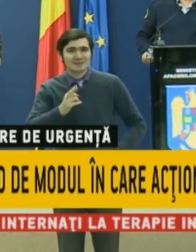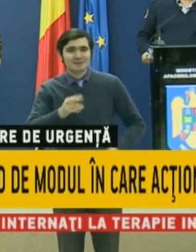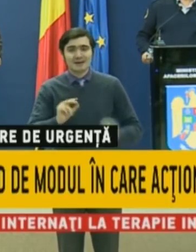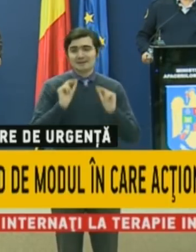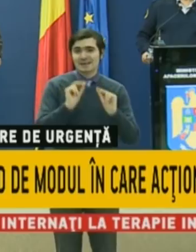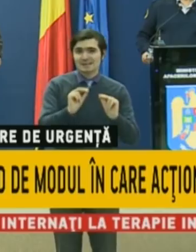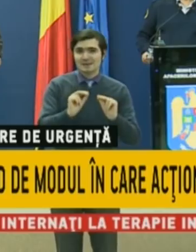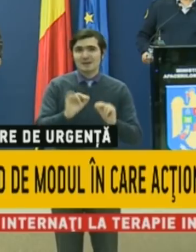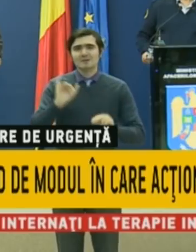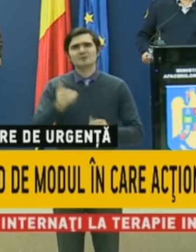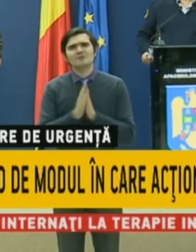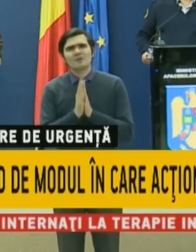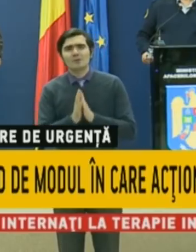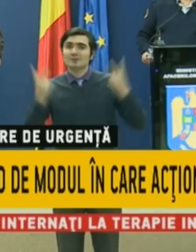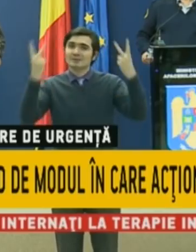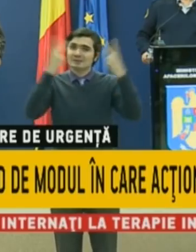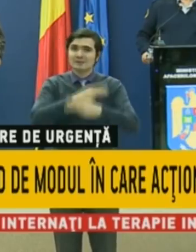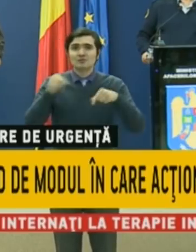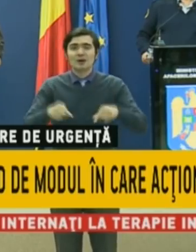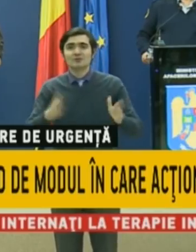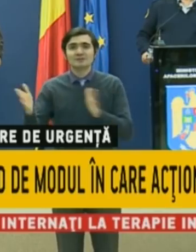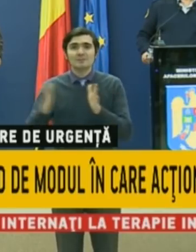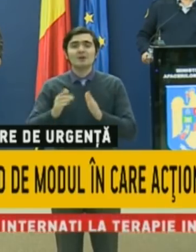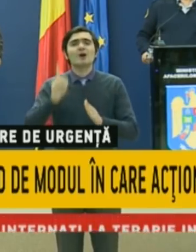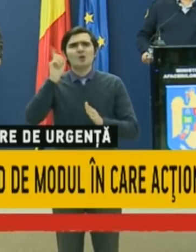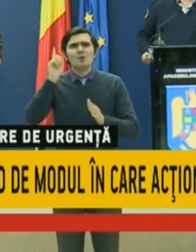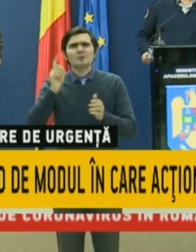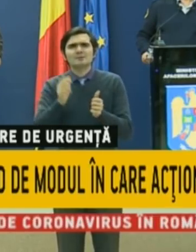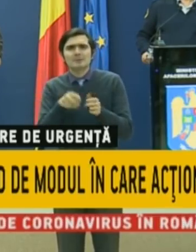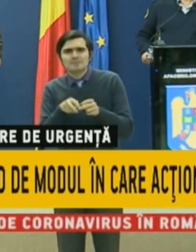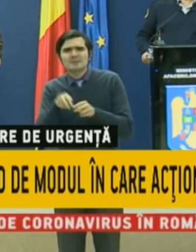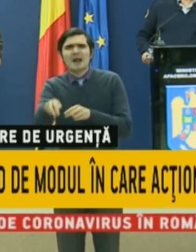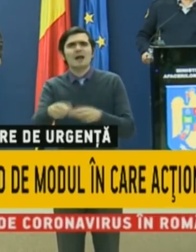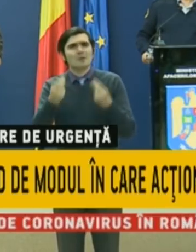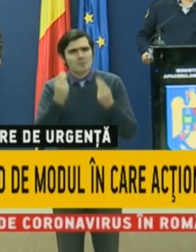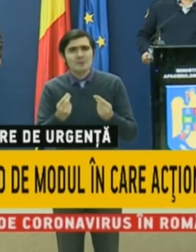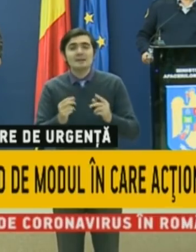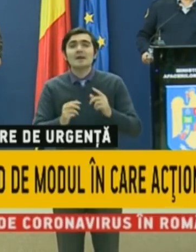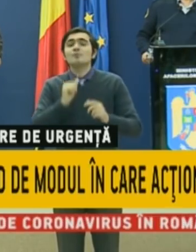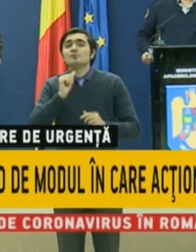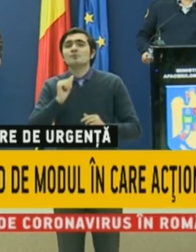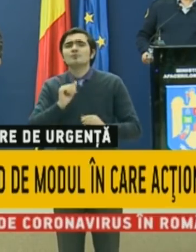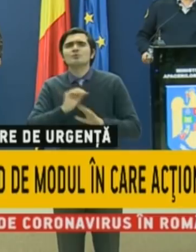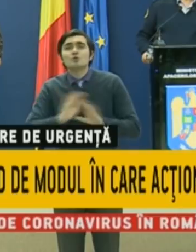această perioadă va trece cu bine doar dacă facem ceea ce trebuie.